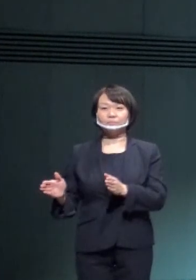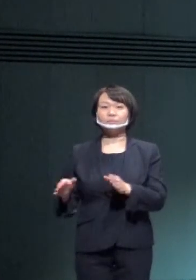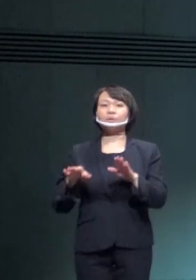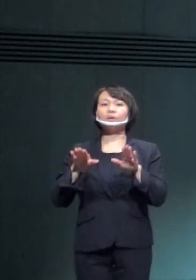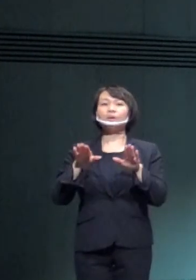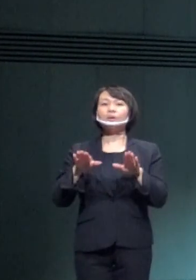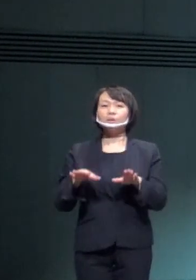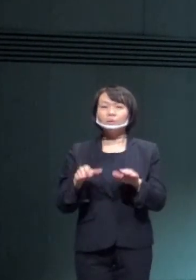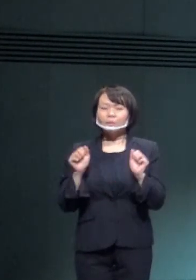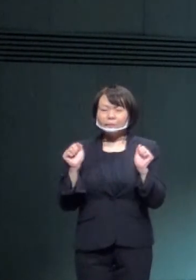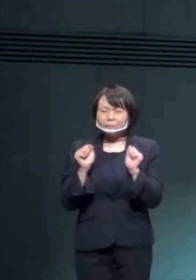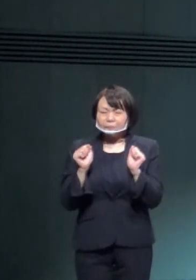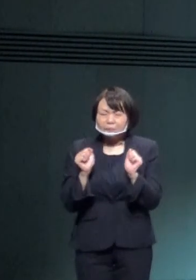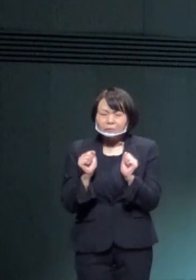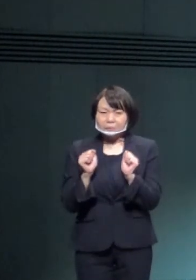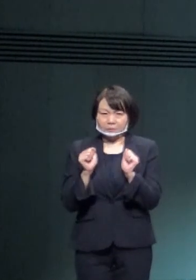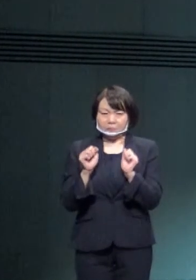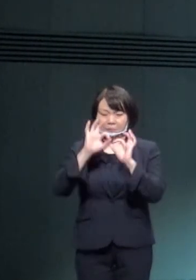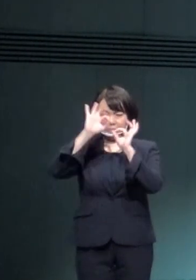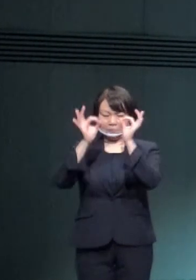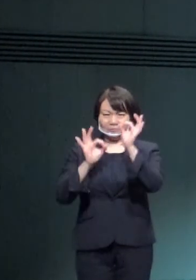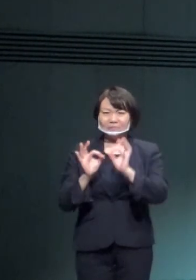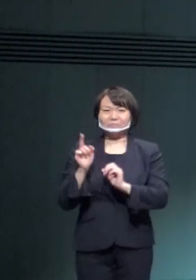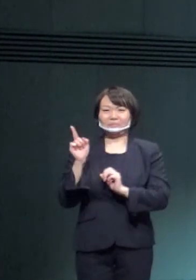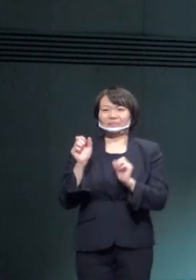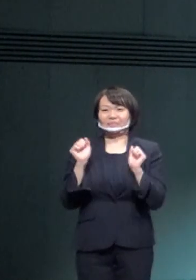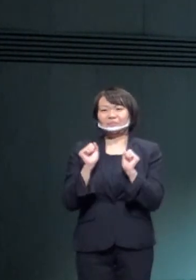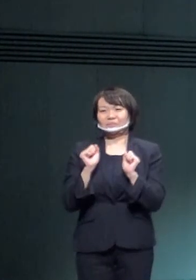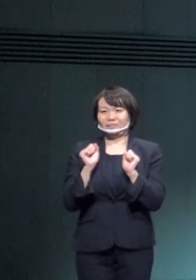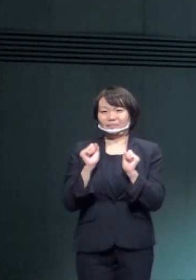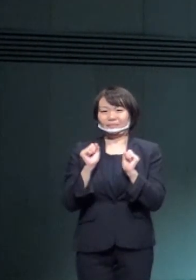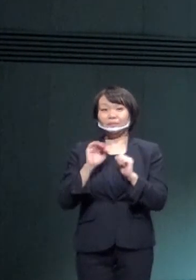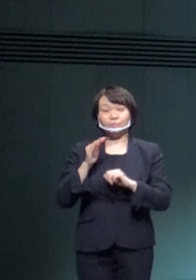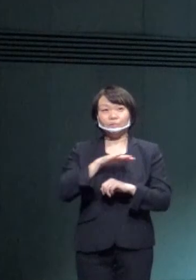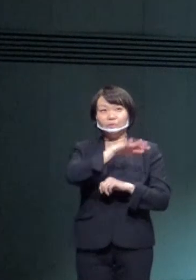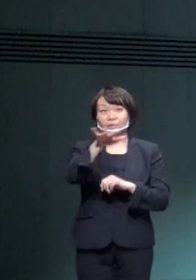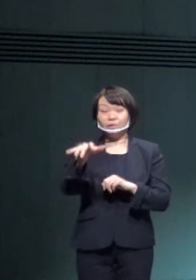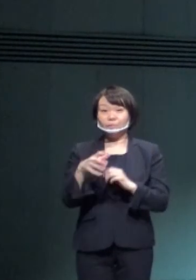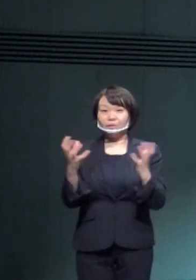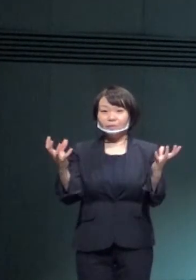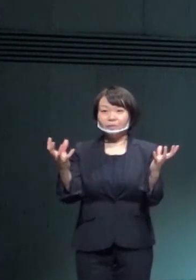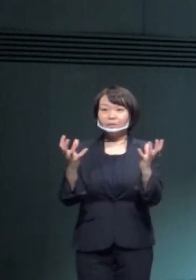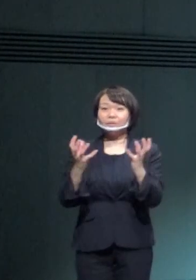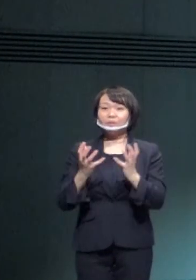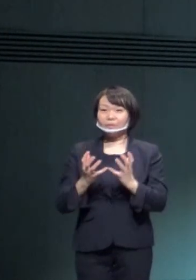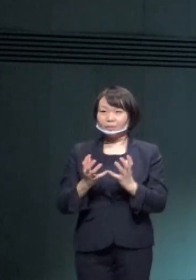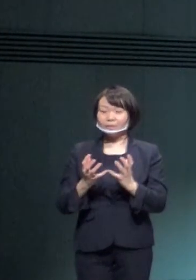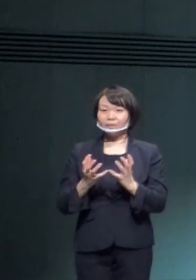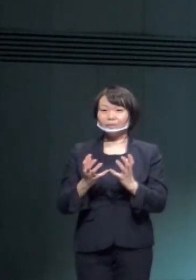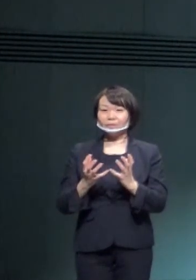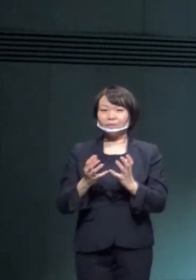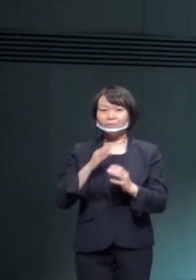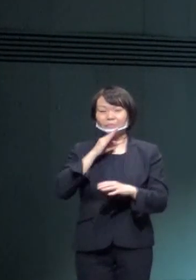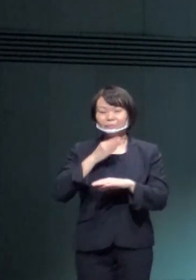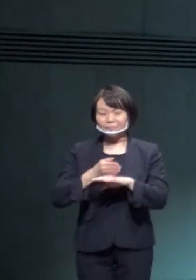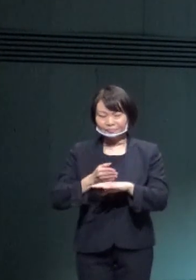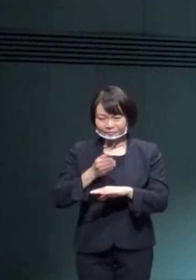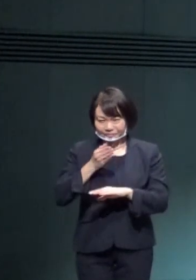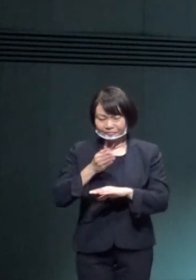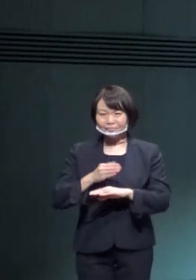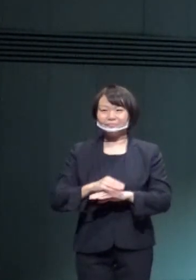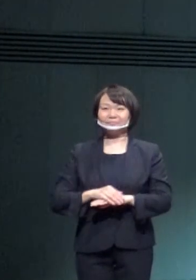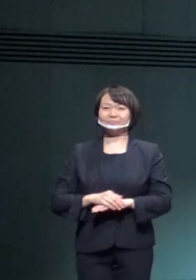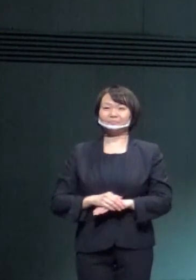日はお寒いところ本当に多くの皆様にご出席いただきましてありがとうございました